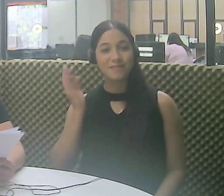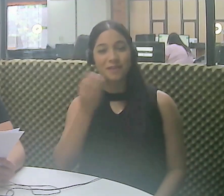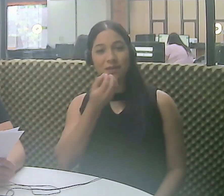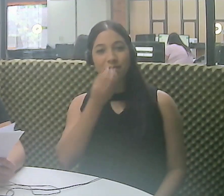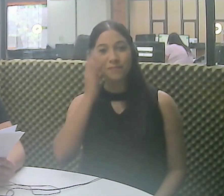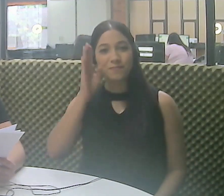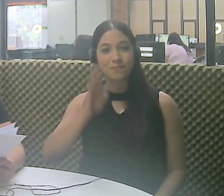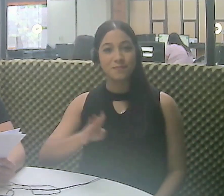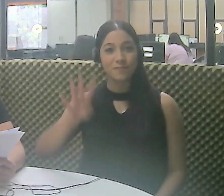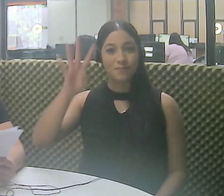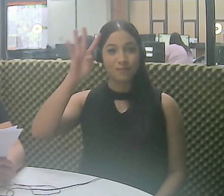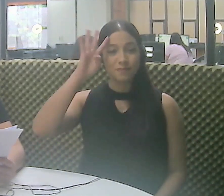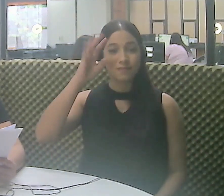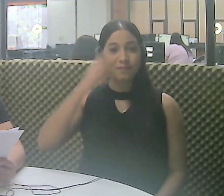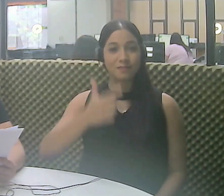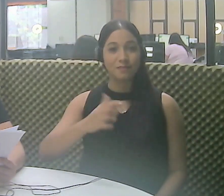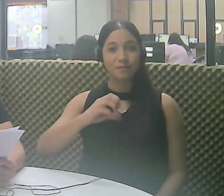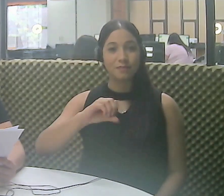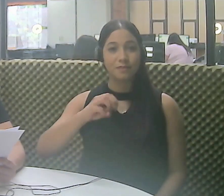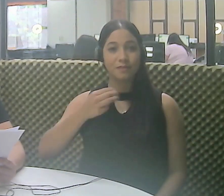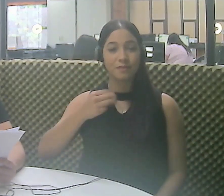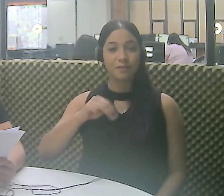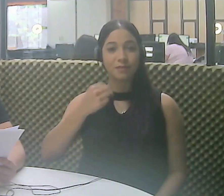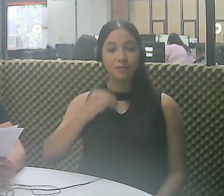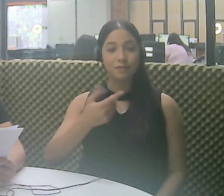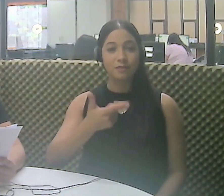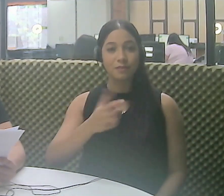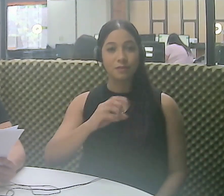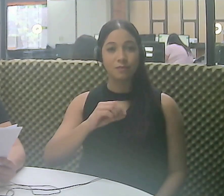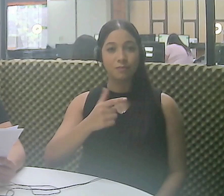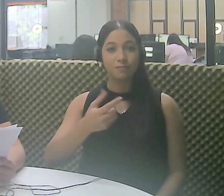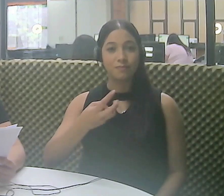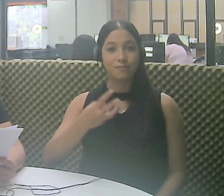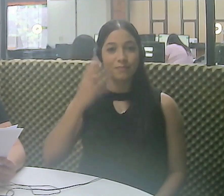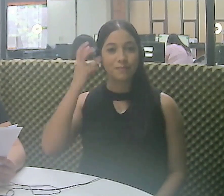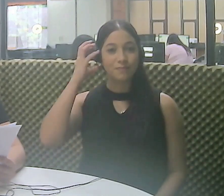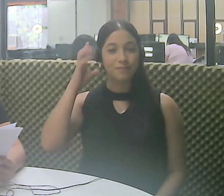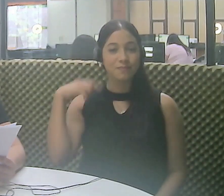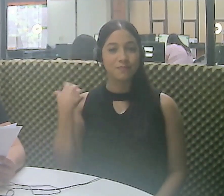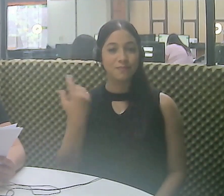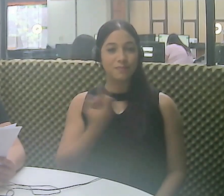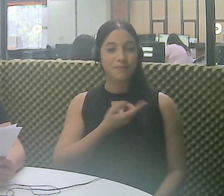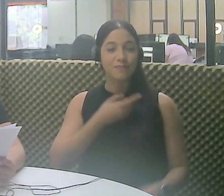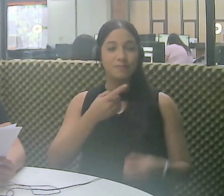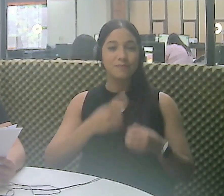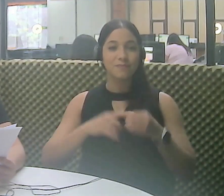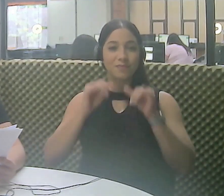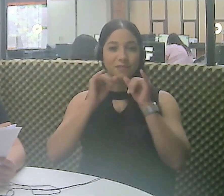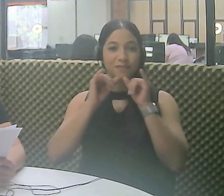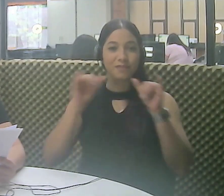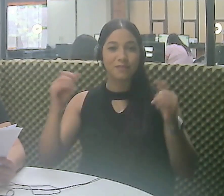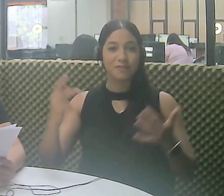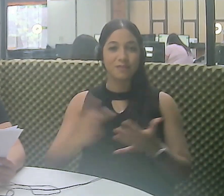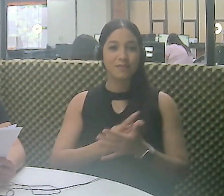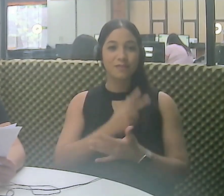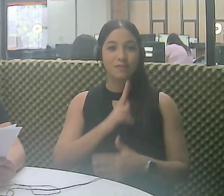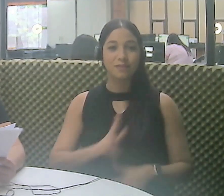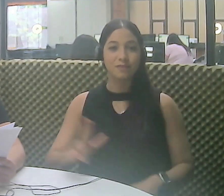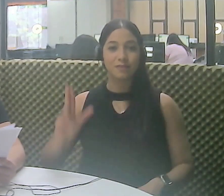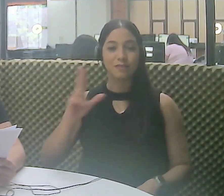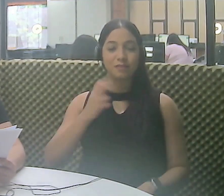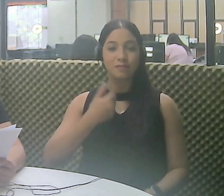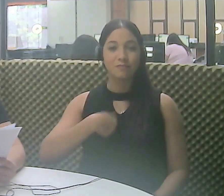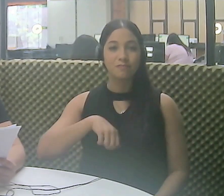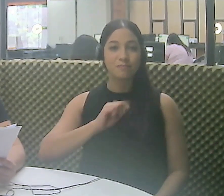Boa tarde, quarta-feira, 29 de março de 2023. Está no ar a Rádio Nossa Cidade com um boletim de notícias sobre o que de fato acontece